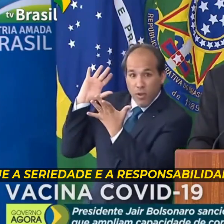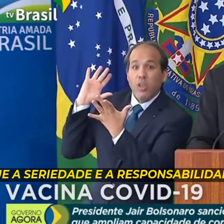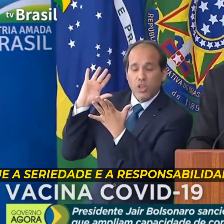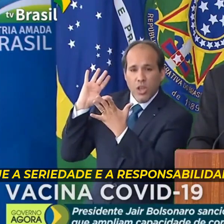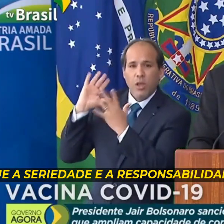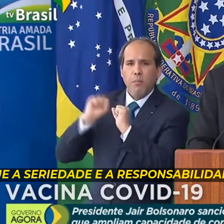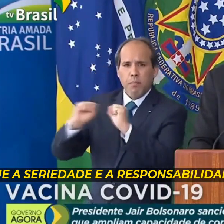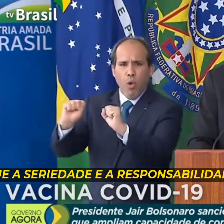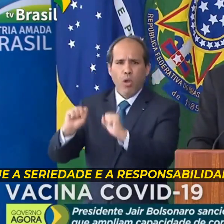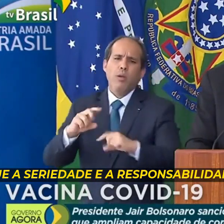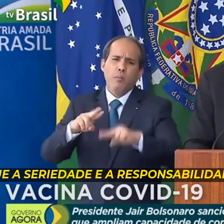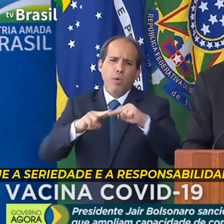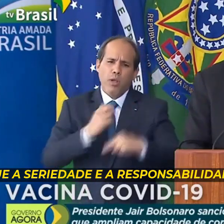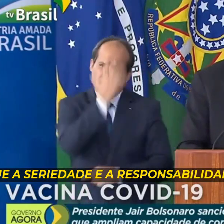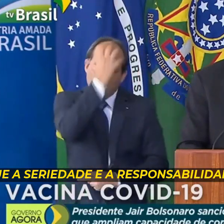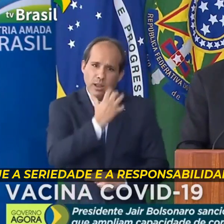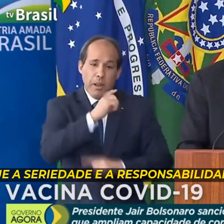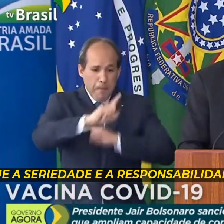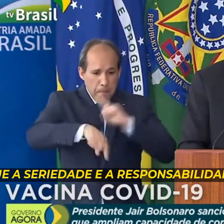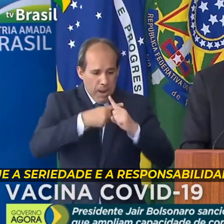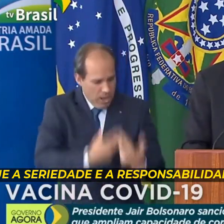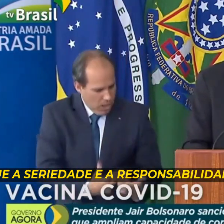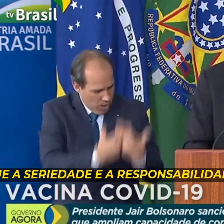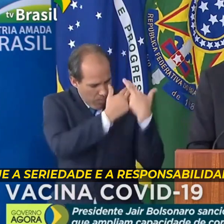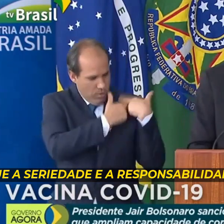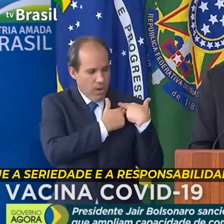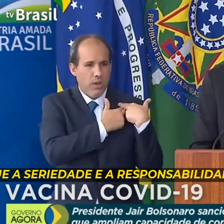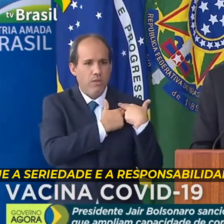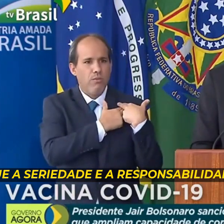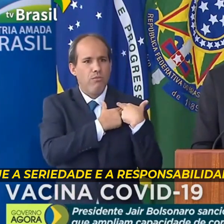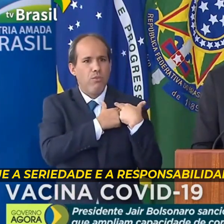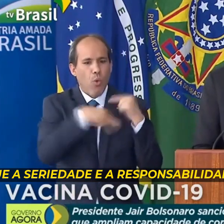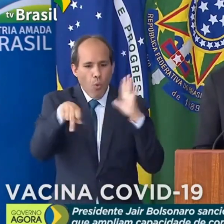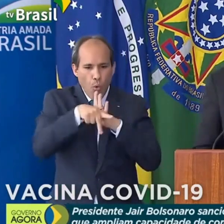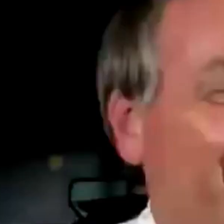Porque a seriedade e a responsabilidade